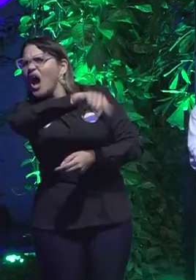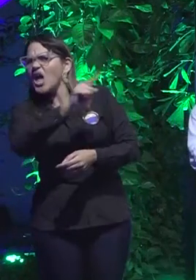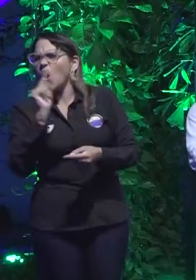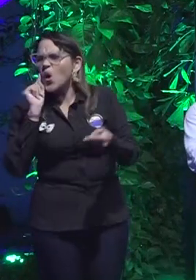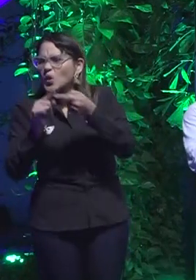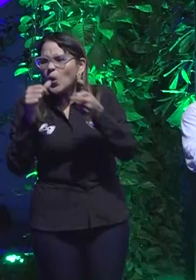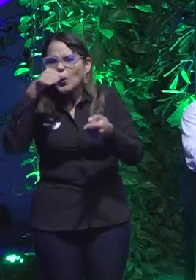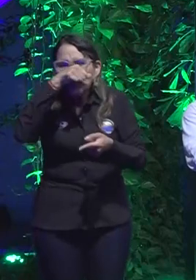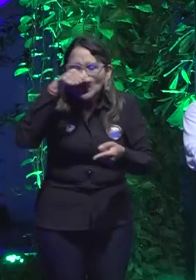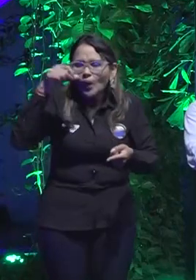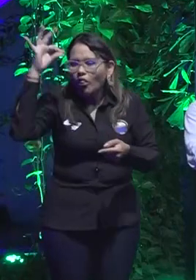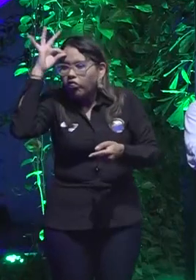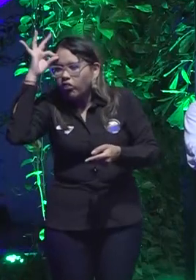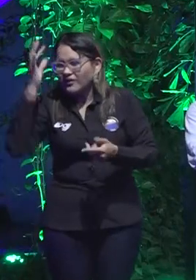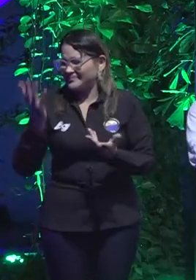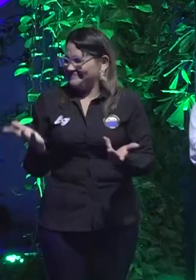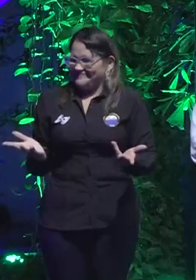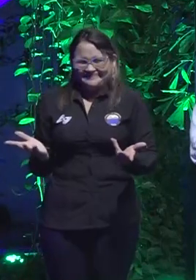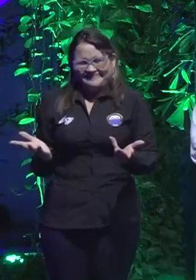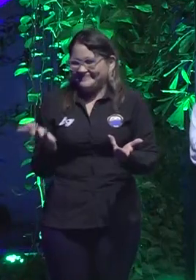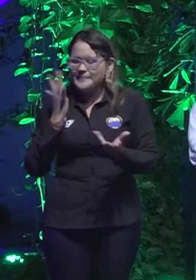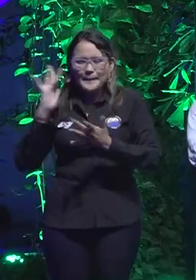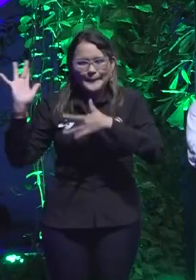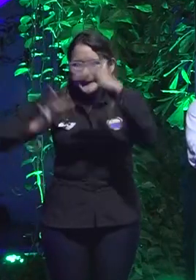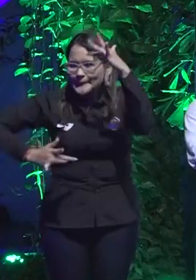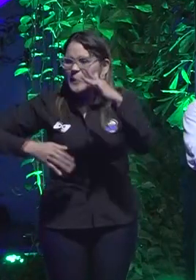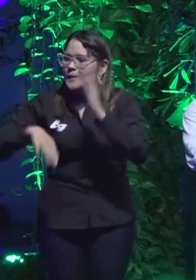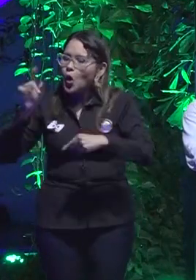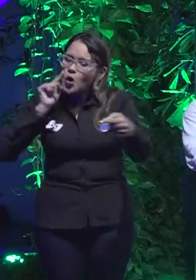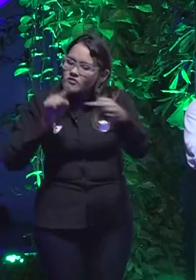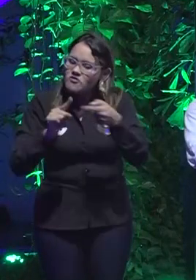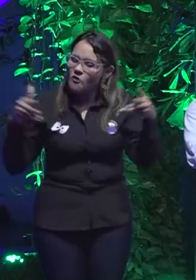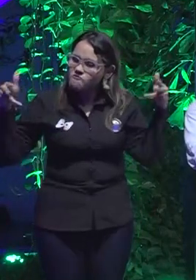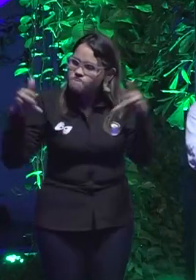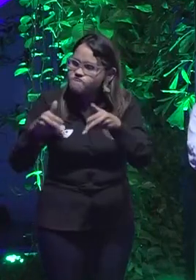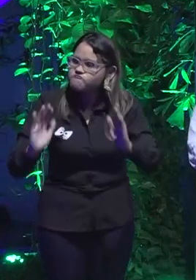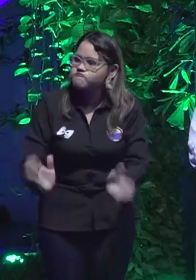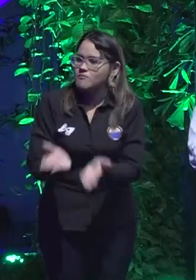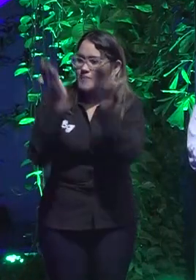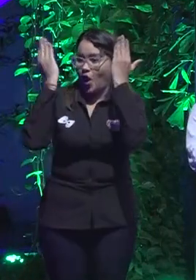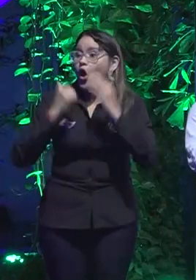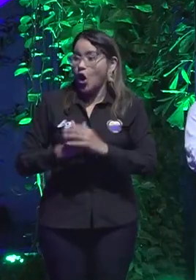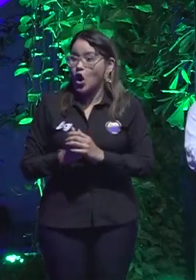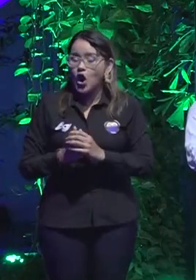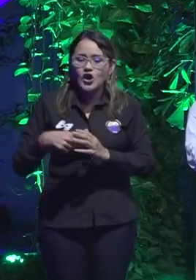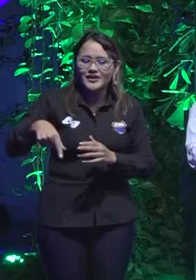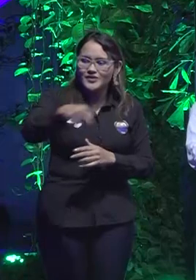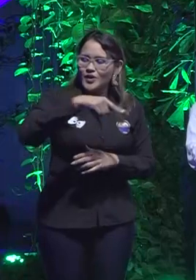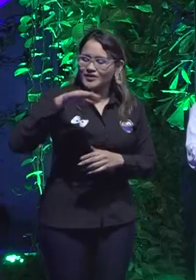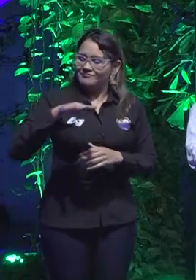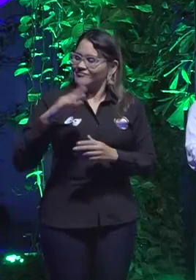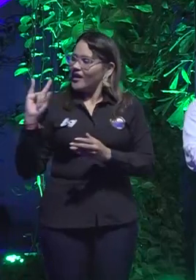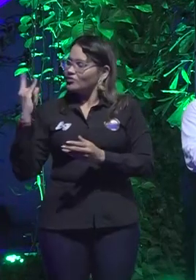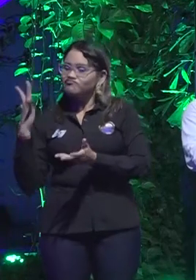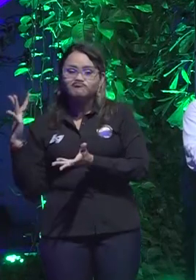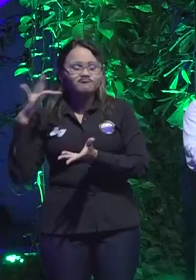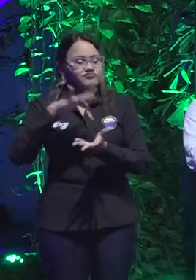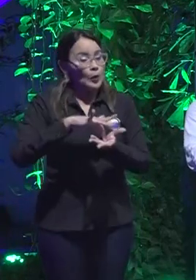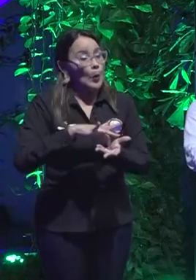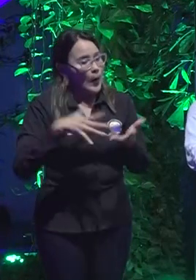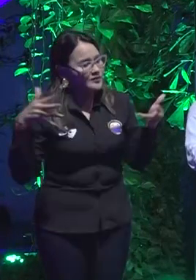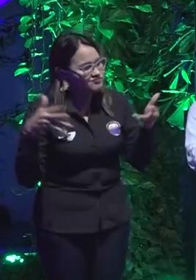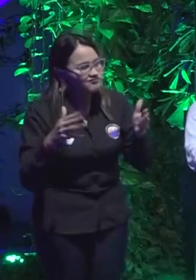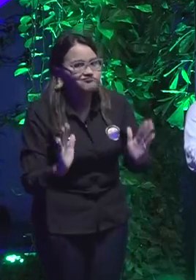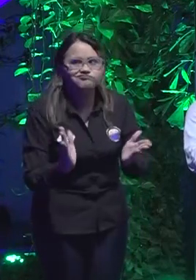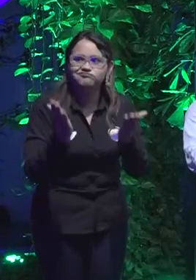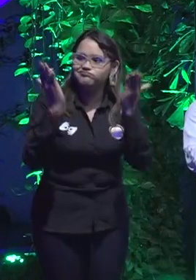eso. Esta ciudad necesita un turismo que venga a contribuir y agregar valor, que deje la ciudad mejor de cuando se fue, que agregue empleo